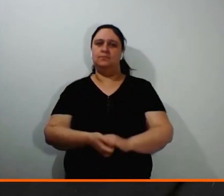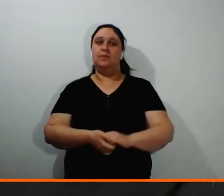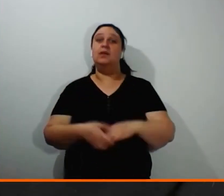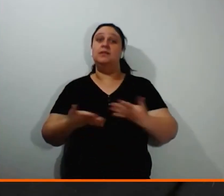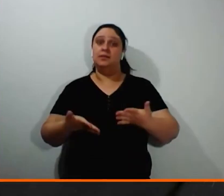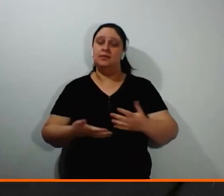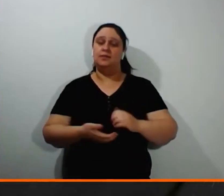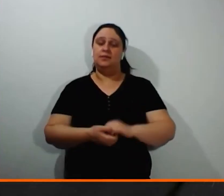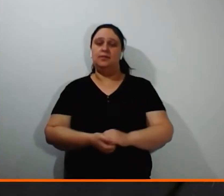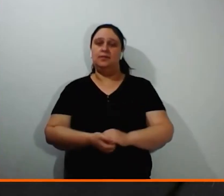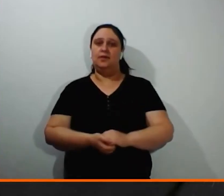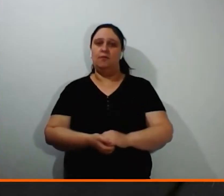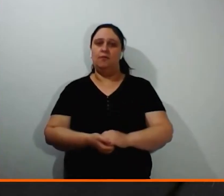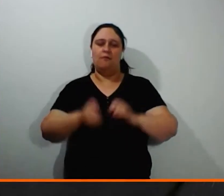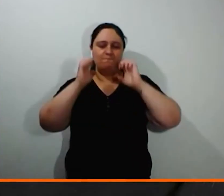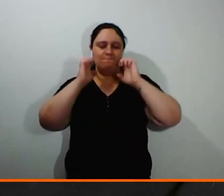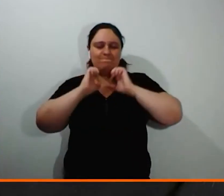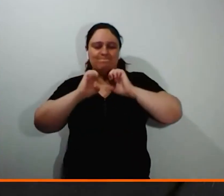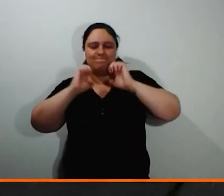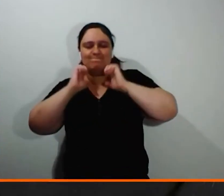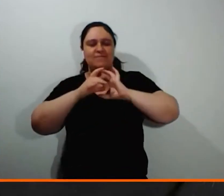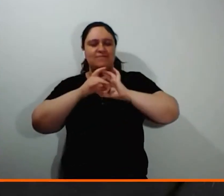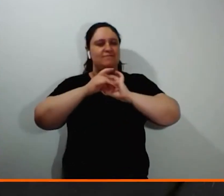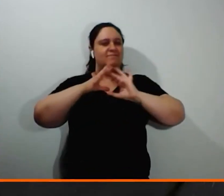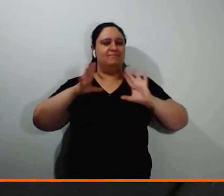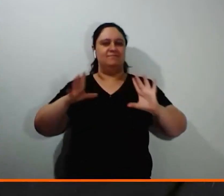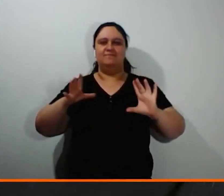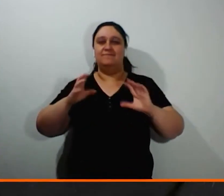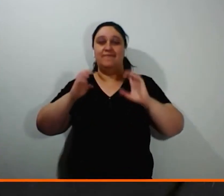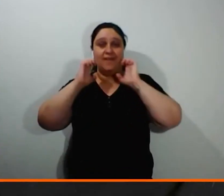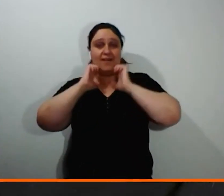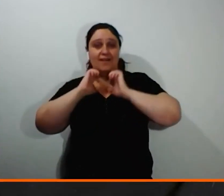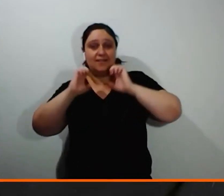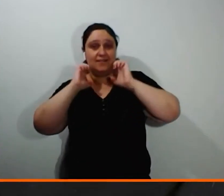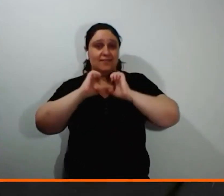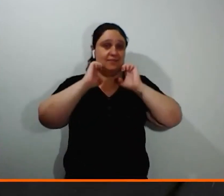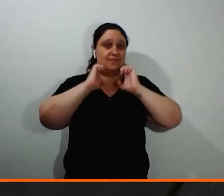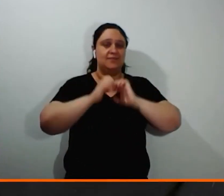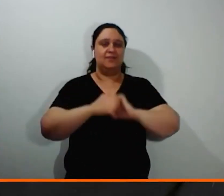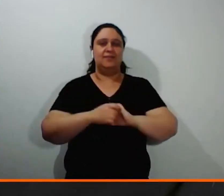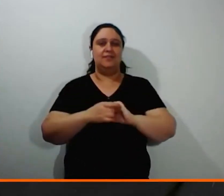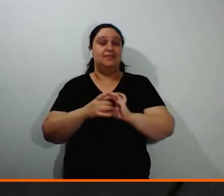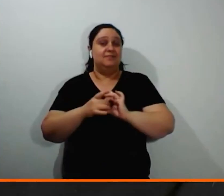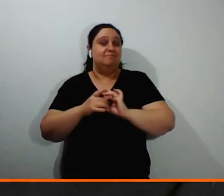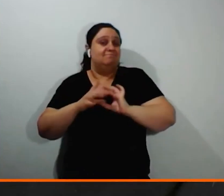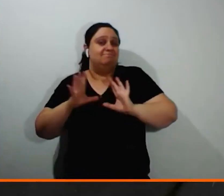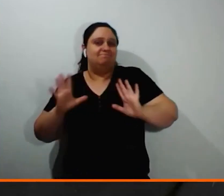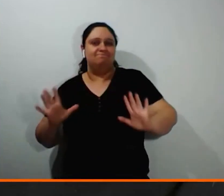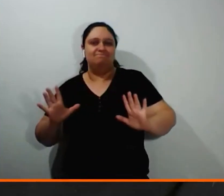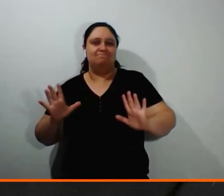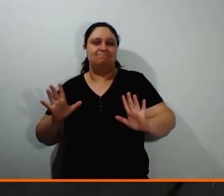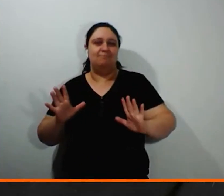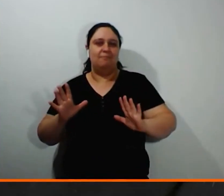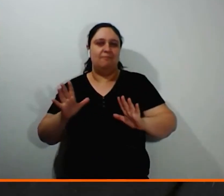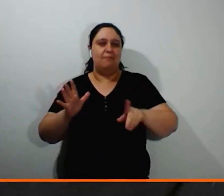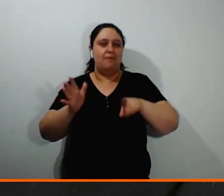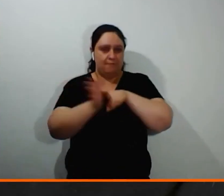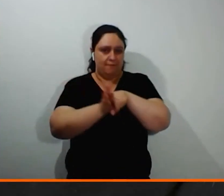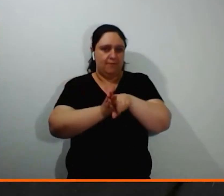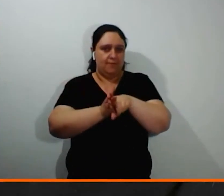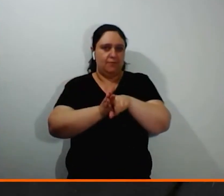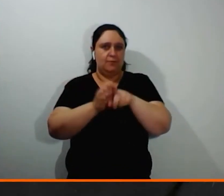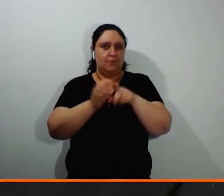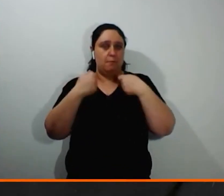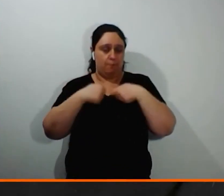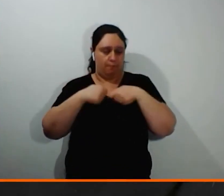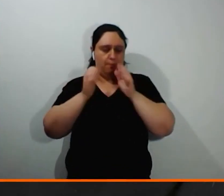pregar o evangelho. Leve essa oração, deixa escapar. Posso orar por você? O